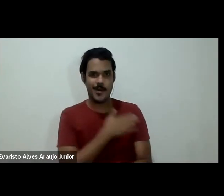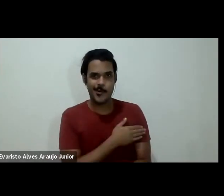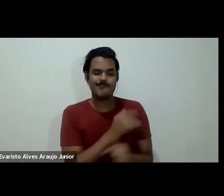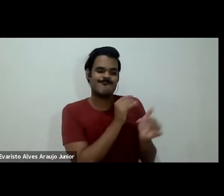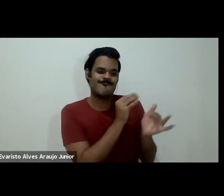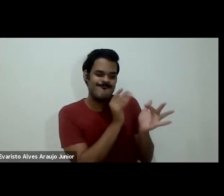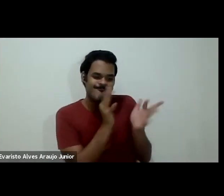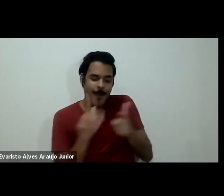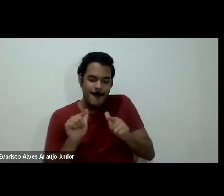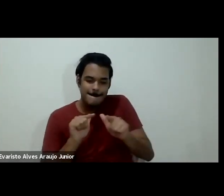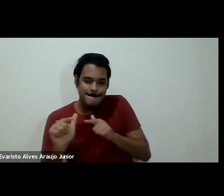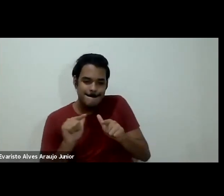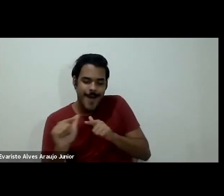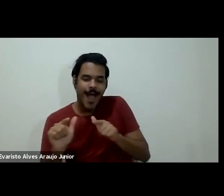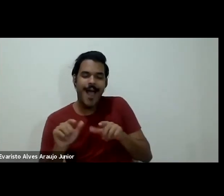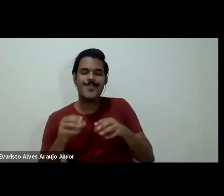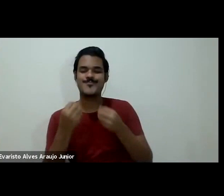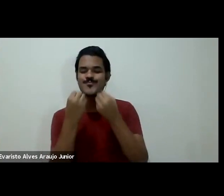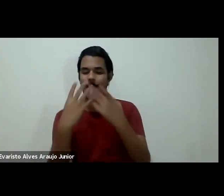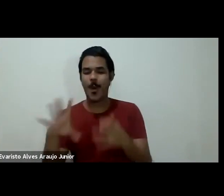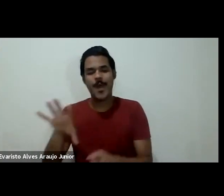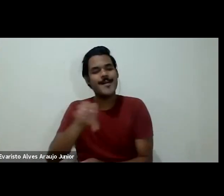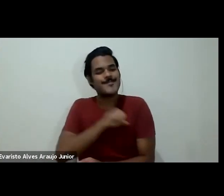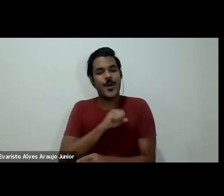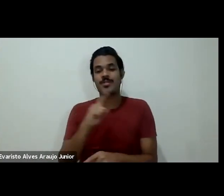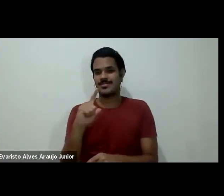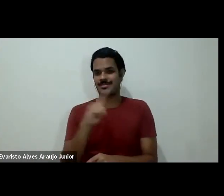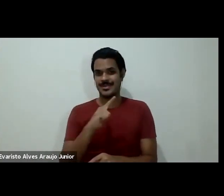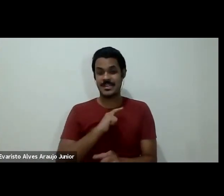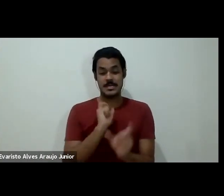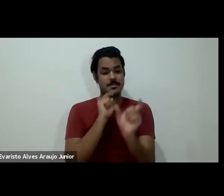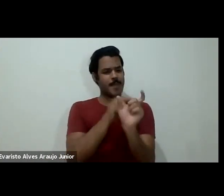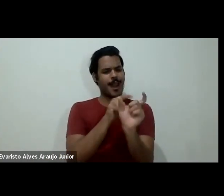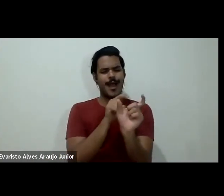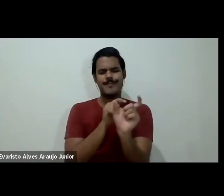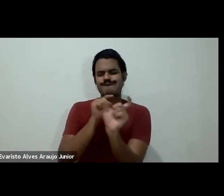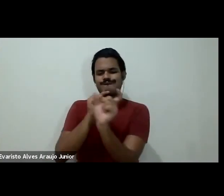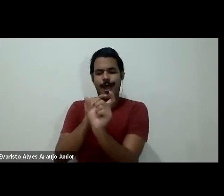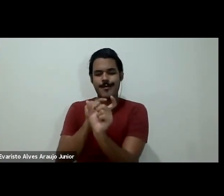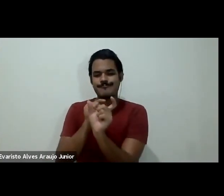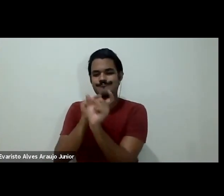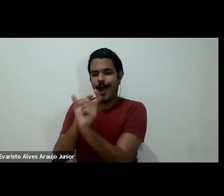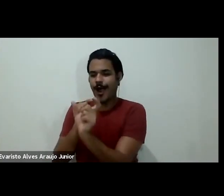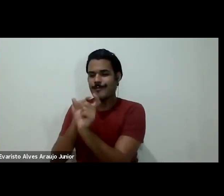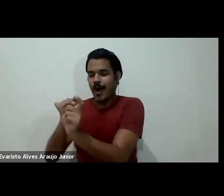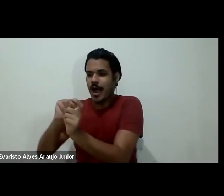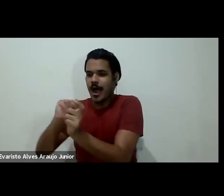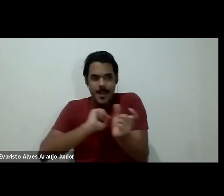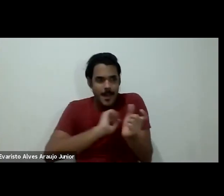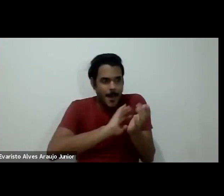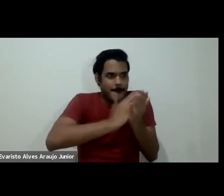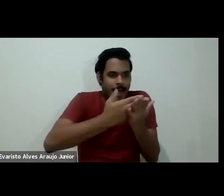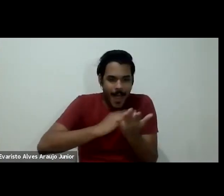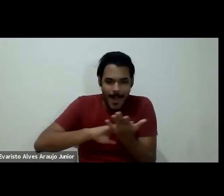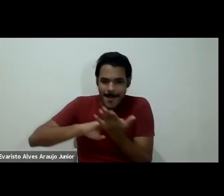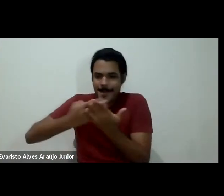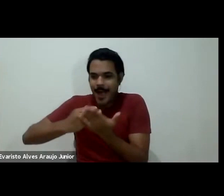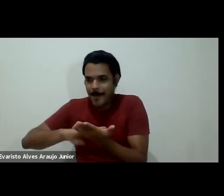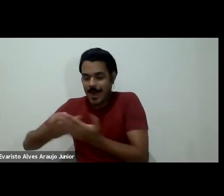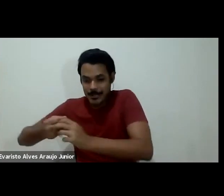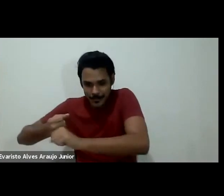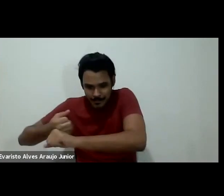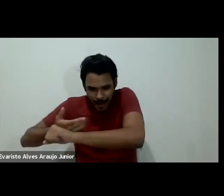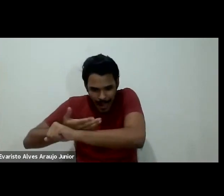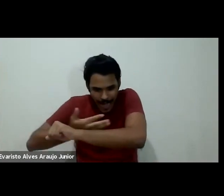amor, e a cada momento, a cada palavra que eu interpretava, né, para Libras, eu me